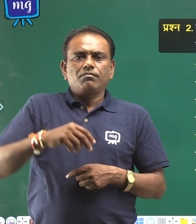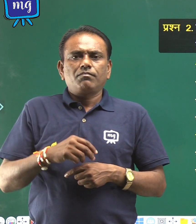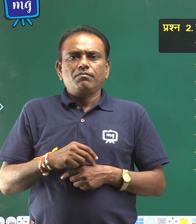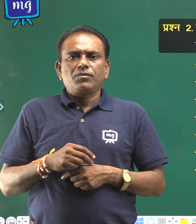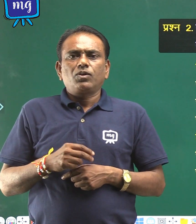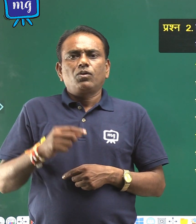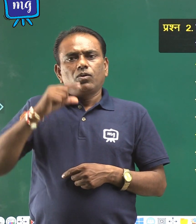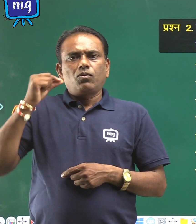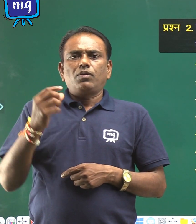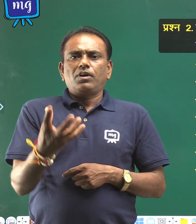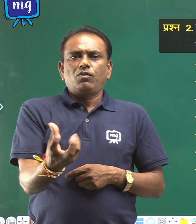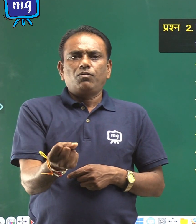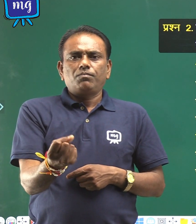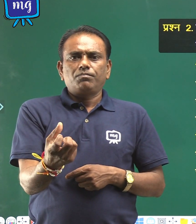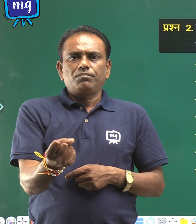और लड्डू।